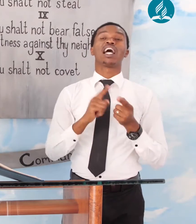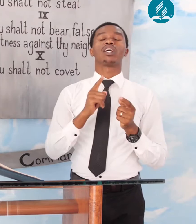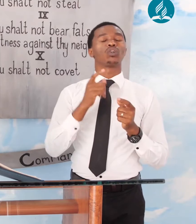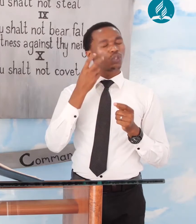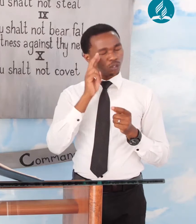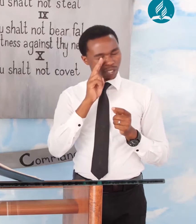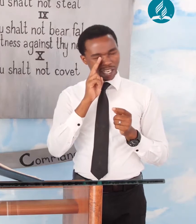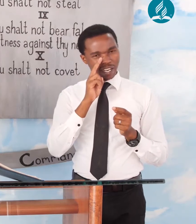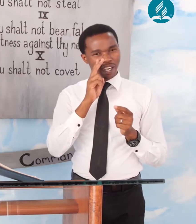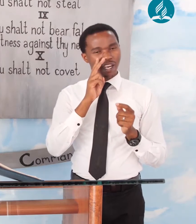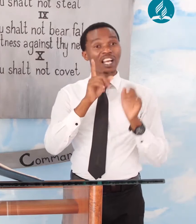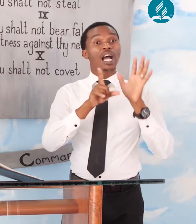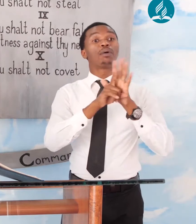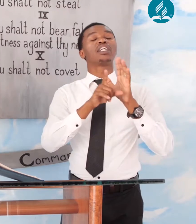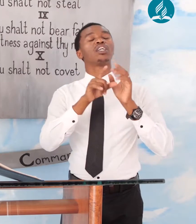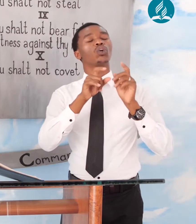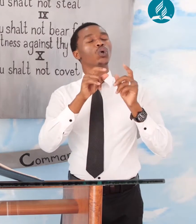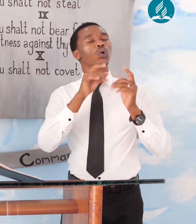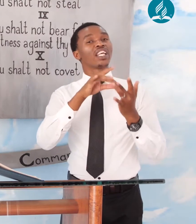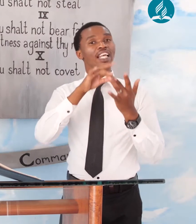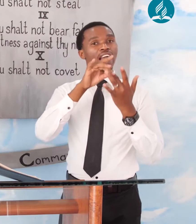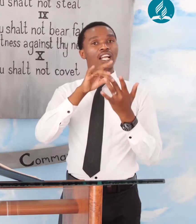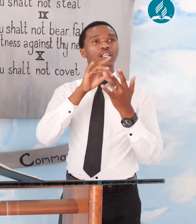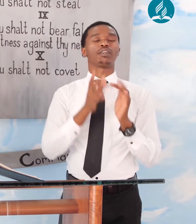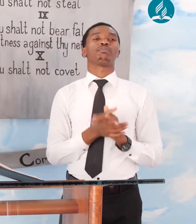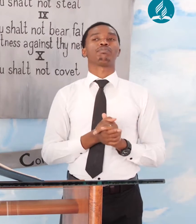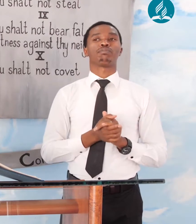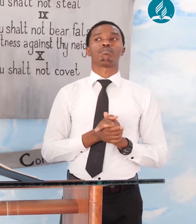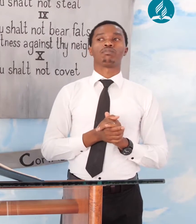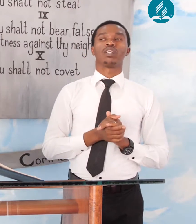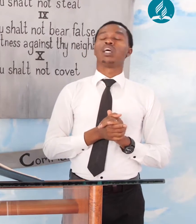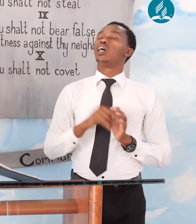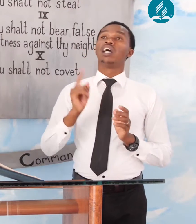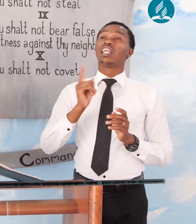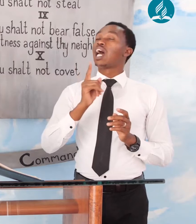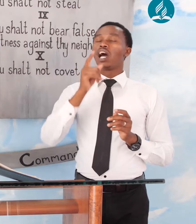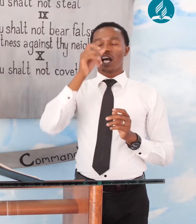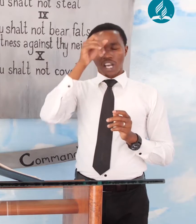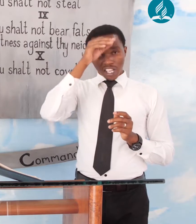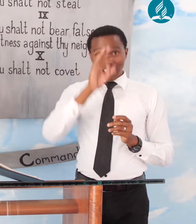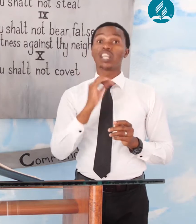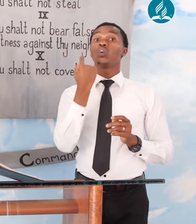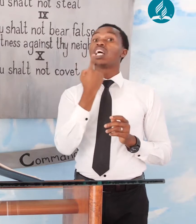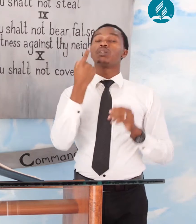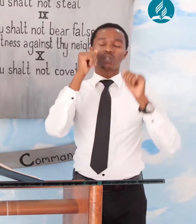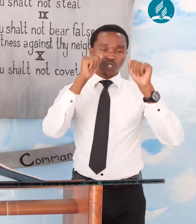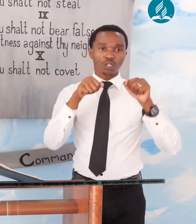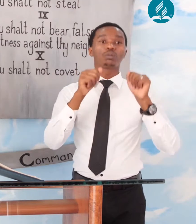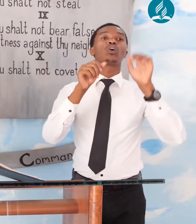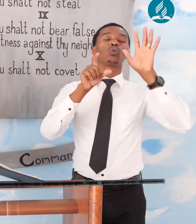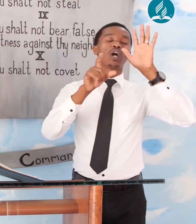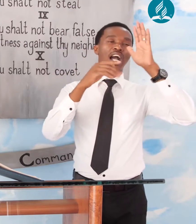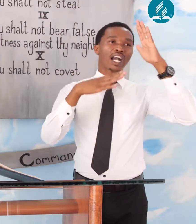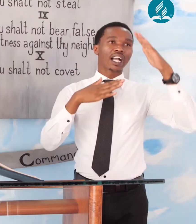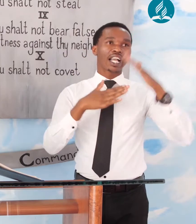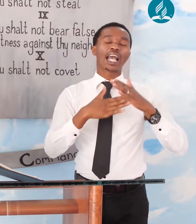exception cyangwa se hari irenga yobora ni ukuvuga ngo nta gishobora gukoma mu nkokora